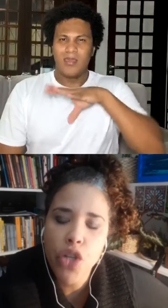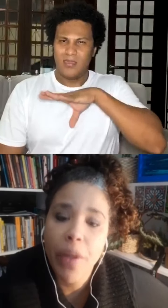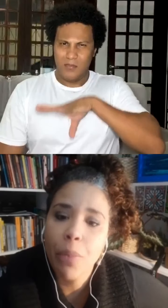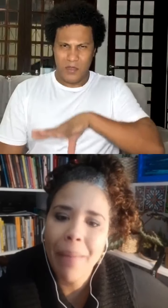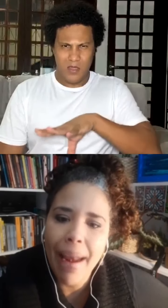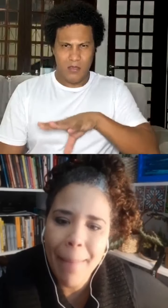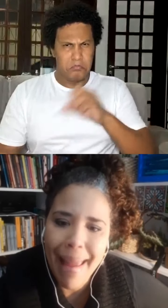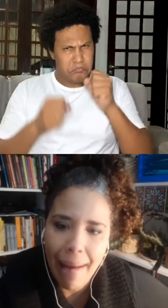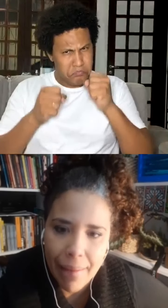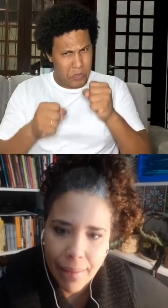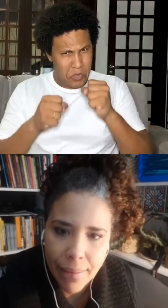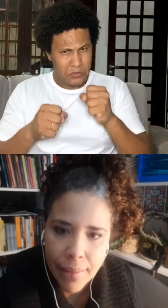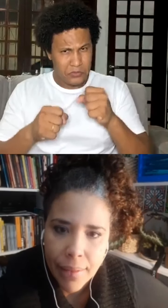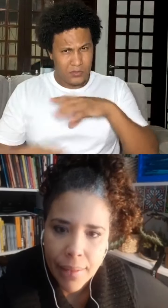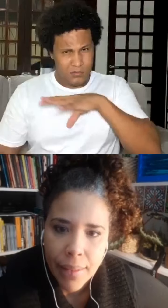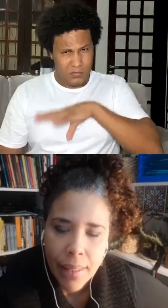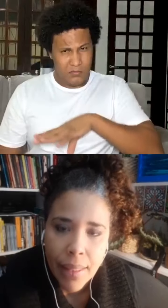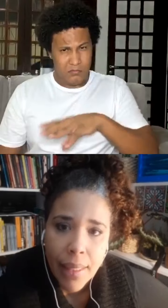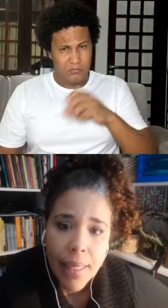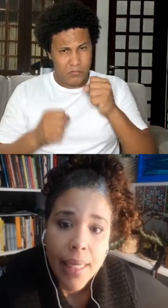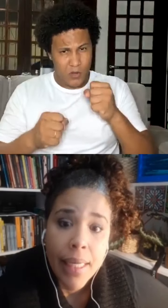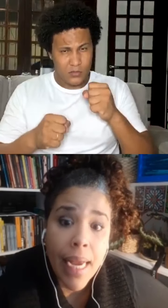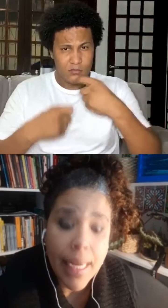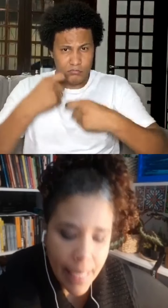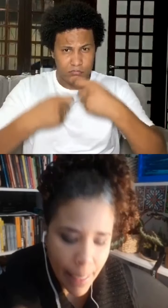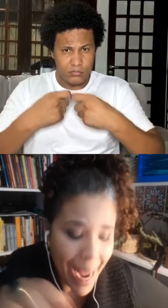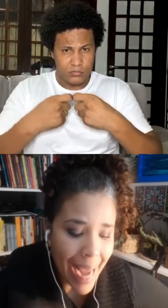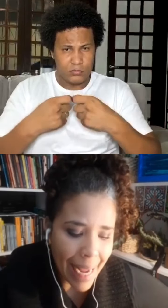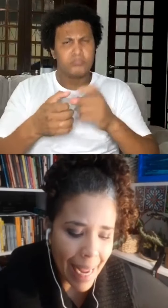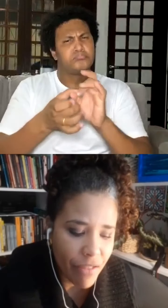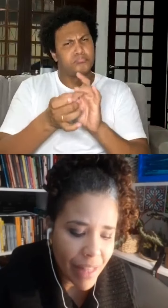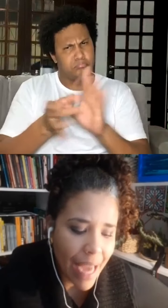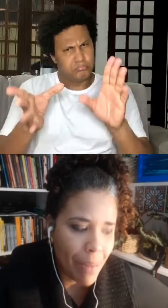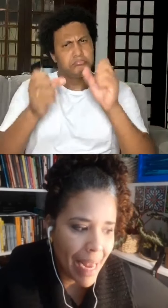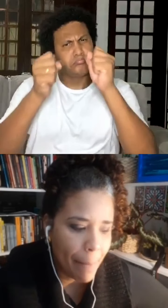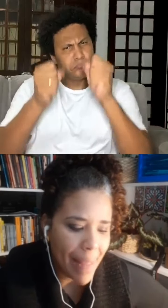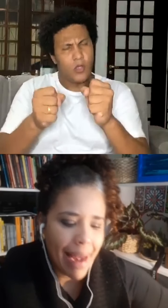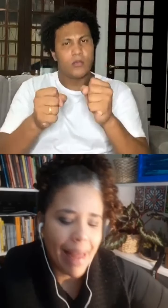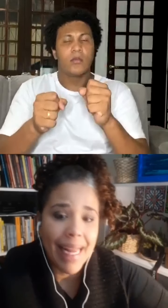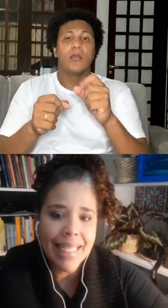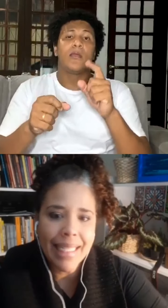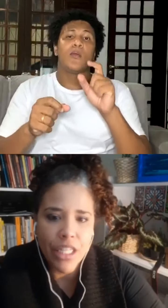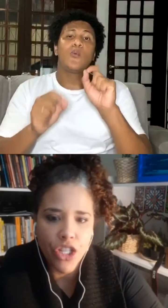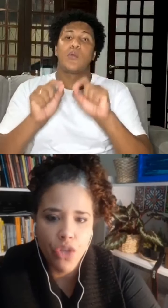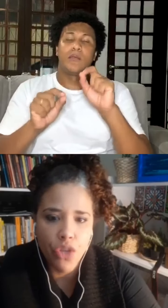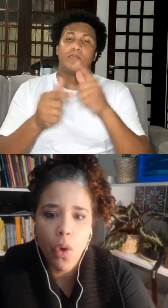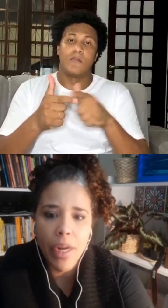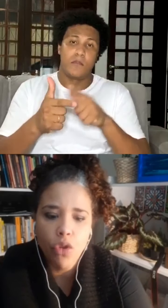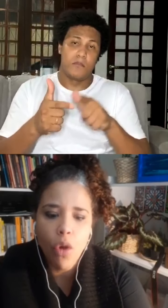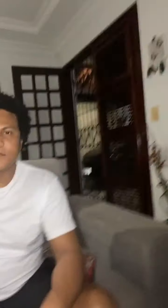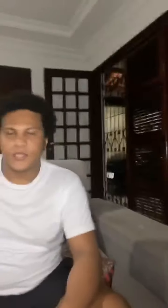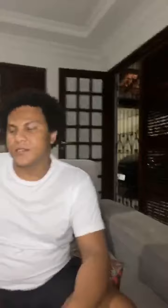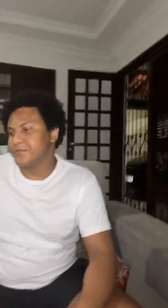é do mela-mela. E aí, para evitar o mela-mela, existe um